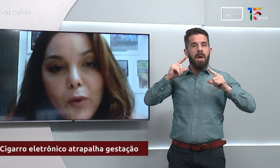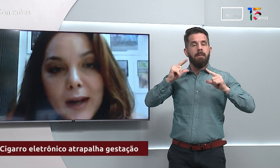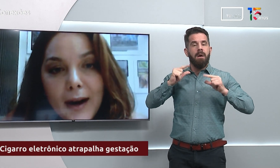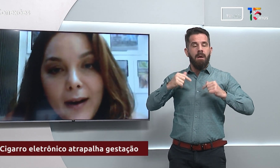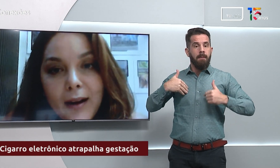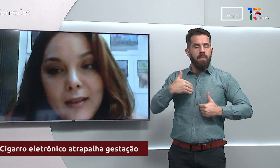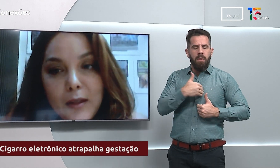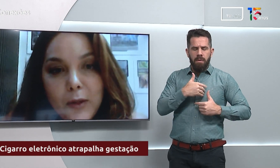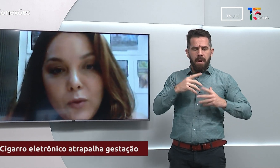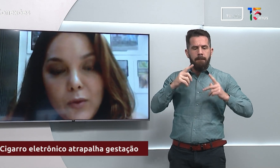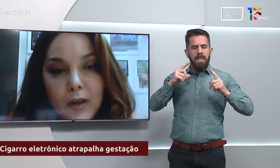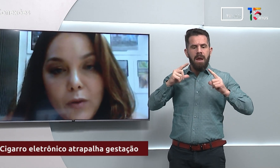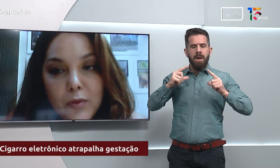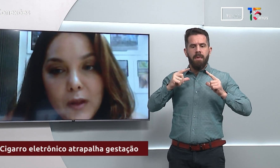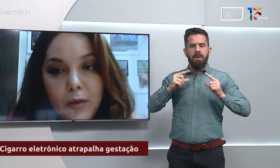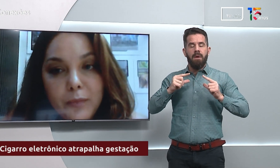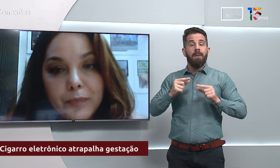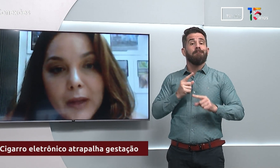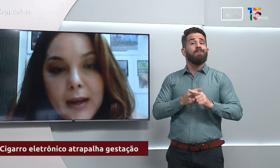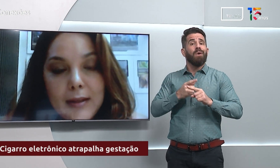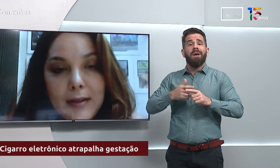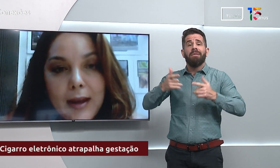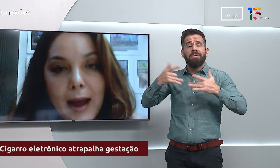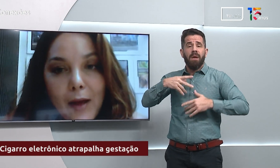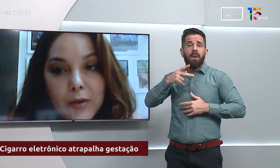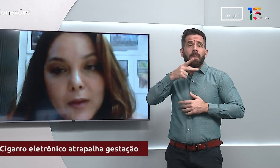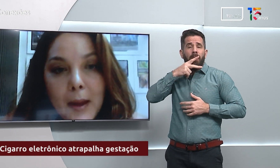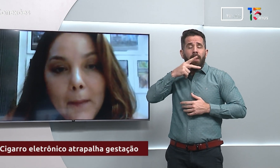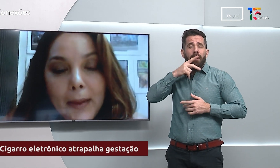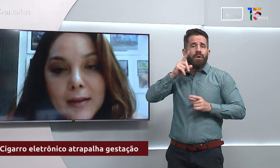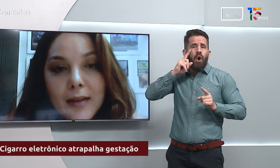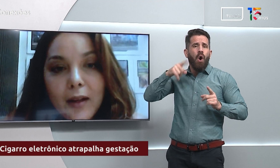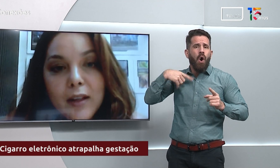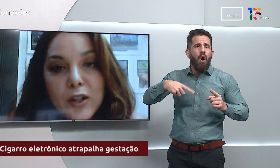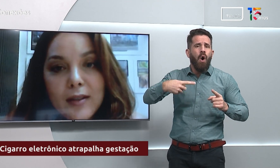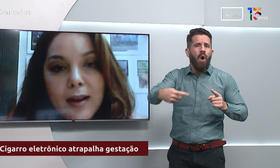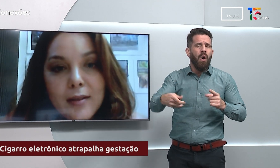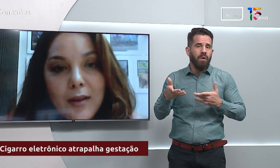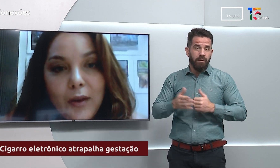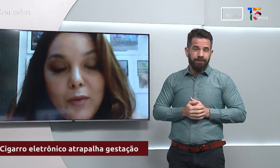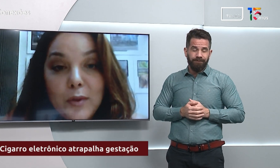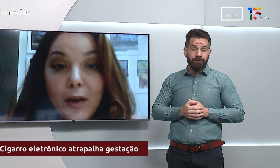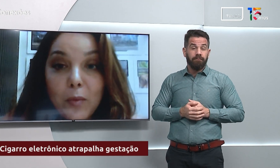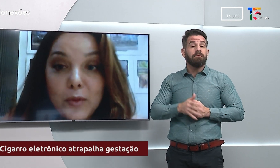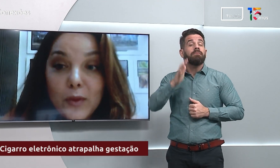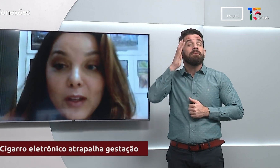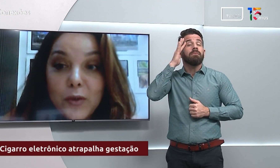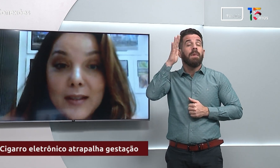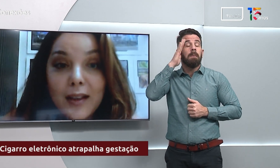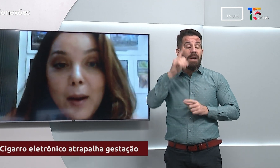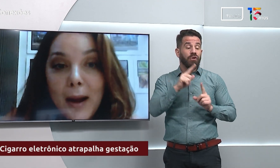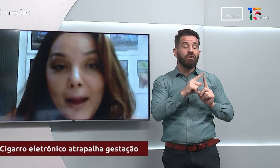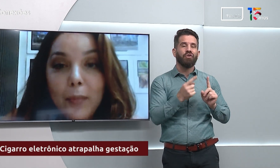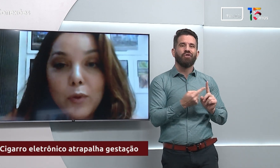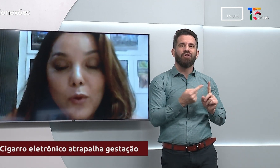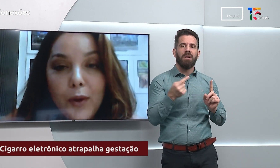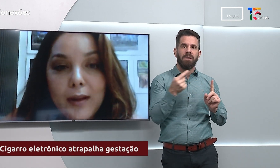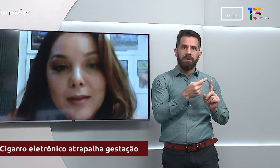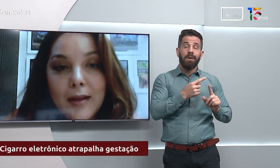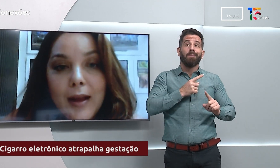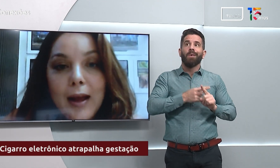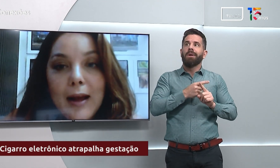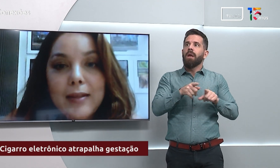película que vai atrapalhar futuramente, ou às vezes muito precocemente, né? A gente vê esses danos